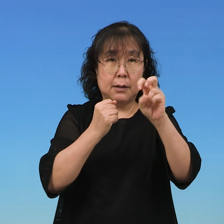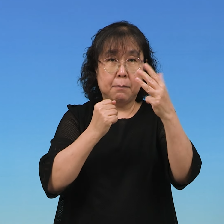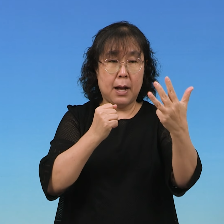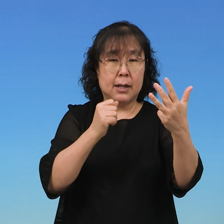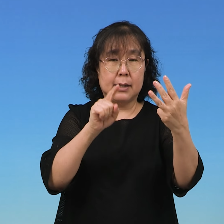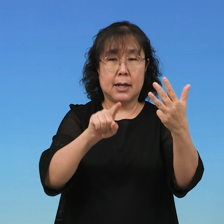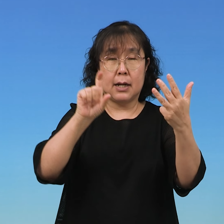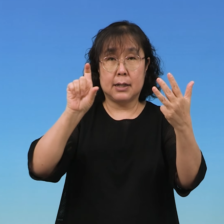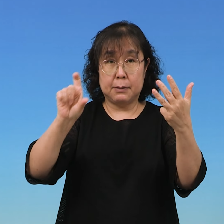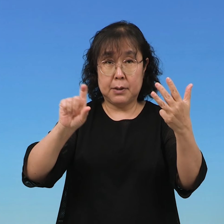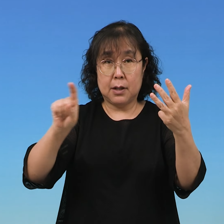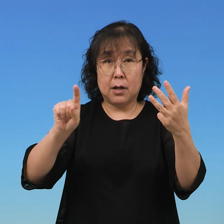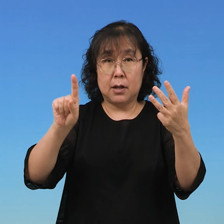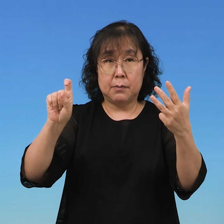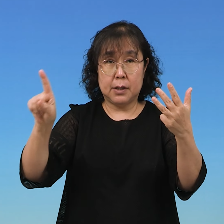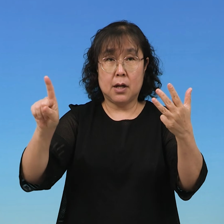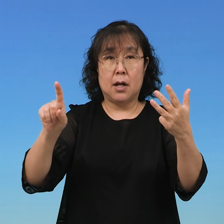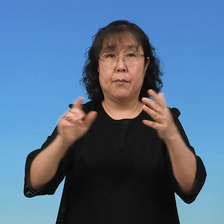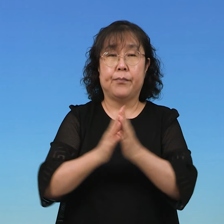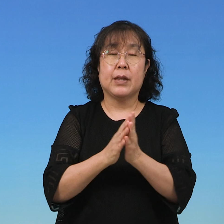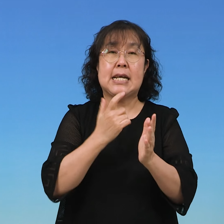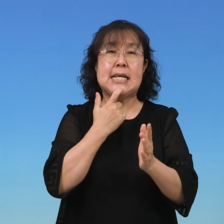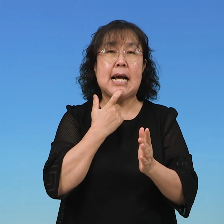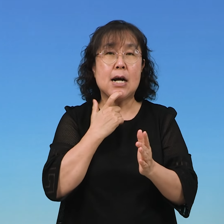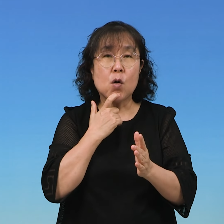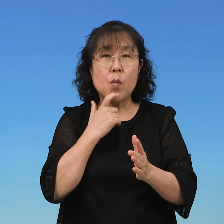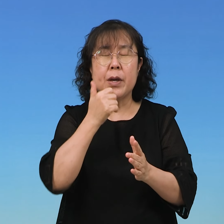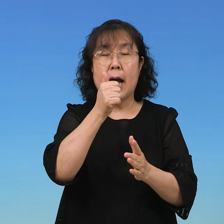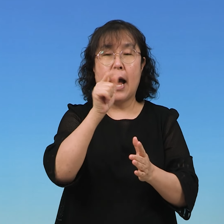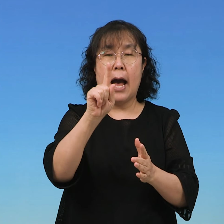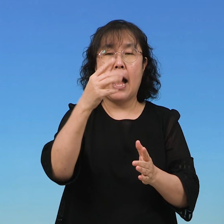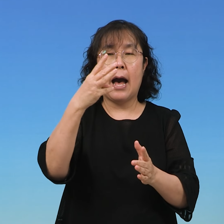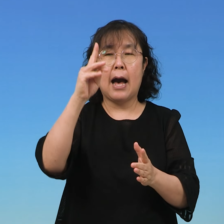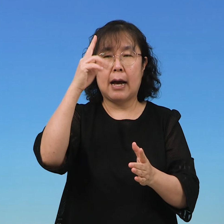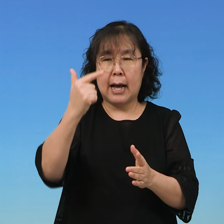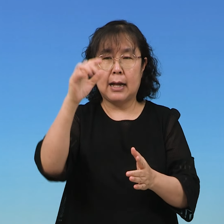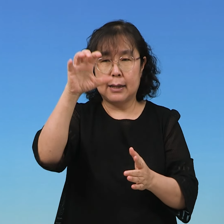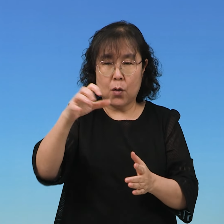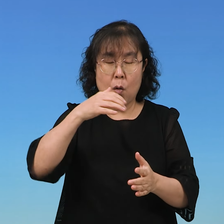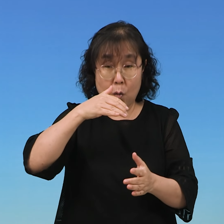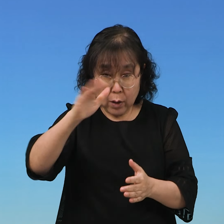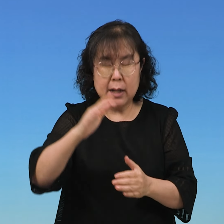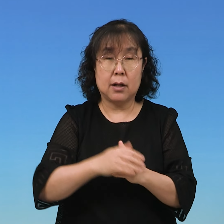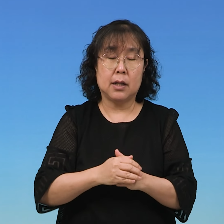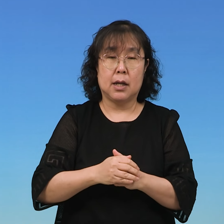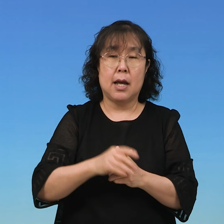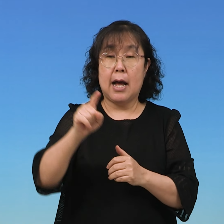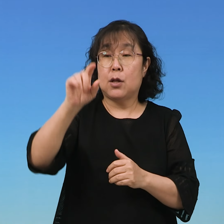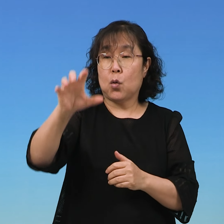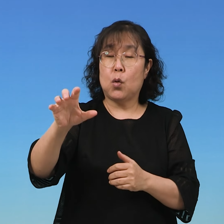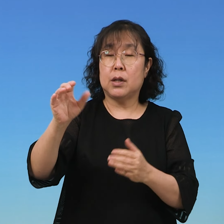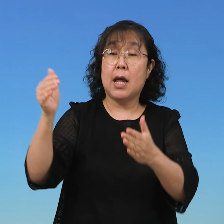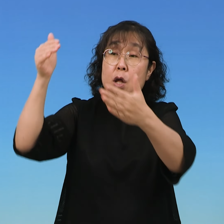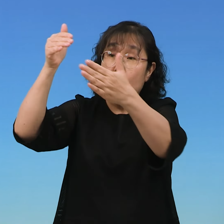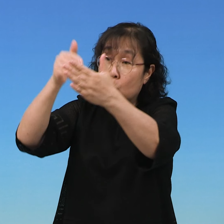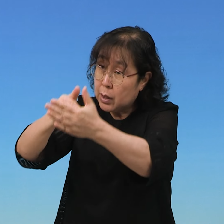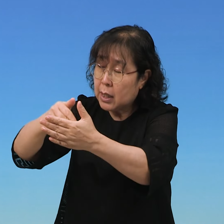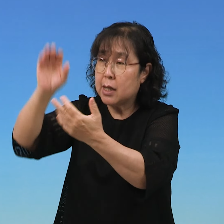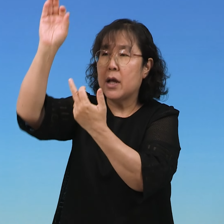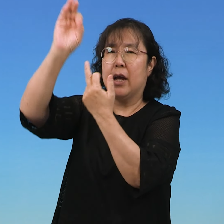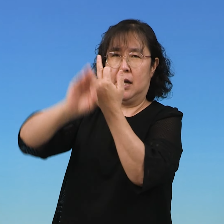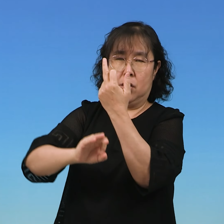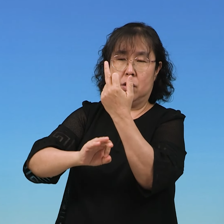11절입니다. 야곱이 부엘세바에서 떠나 하란으로 향하여 가더니 한 곳에 이르러는 해가 진지라.